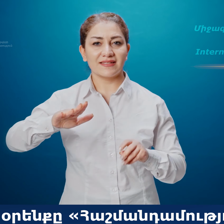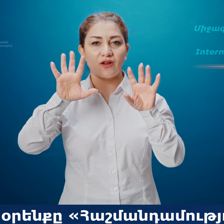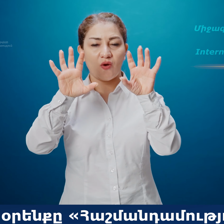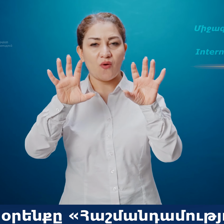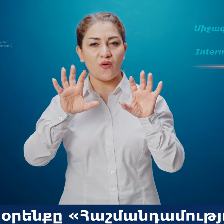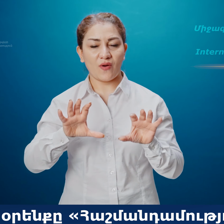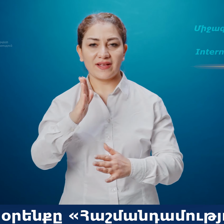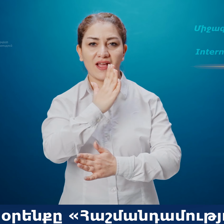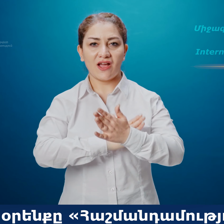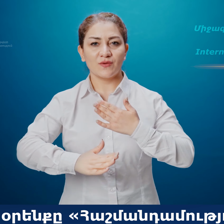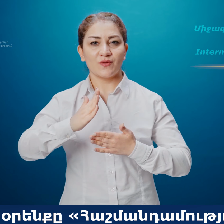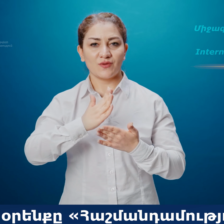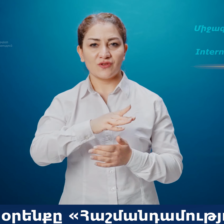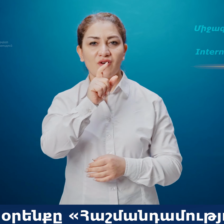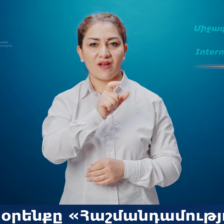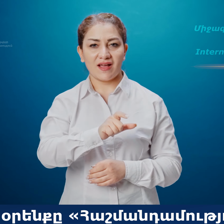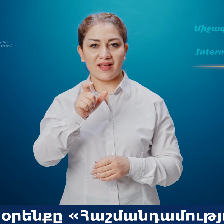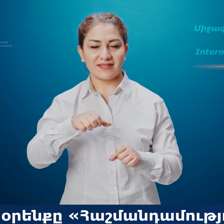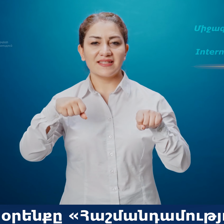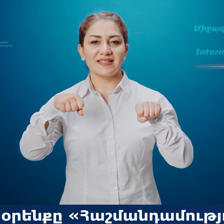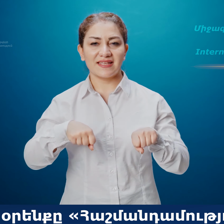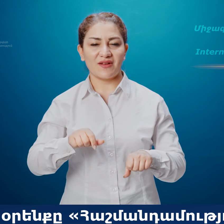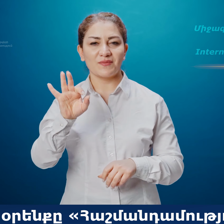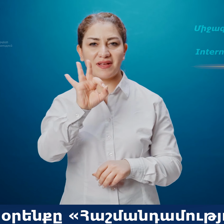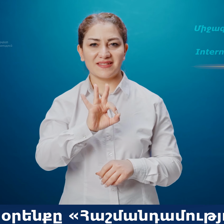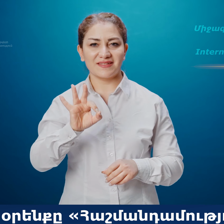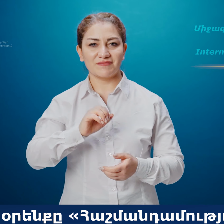Հանրապետության օրենքը հաշմանդամություն ունեցող անձանց իրավունքների մասին։